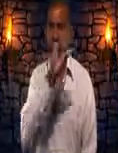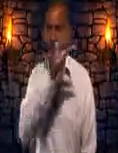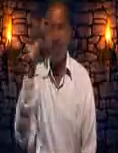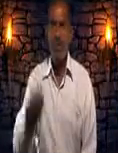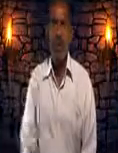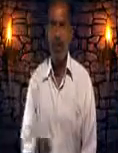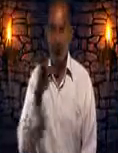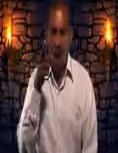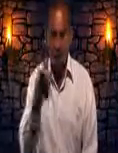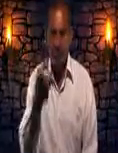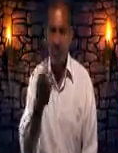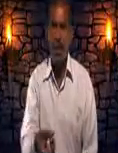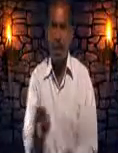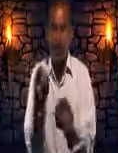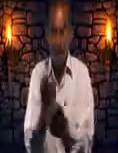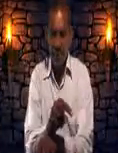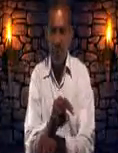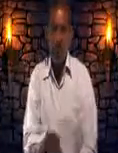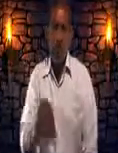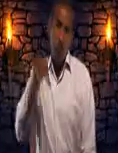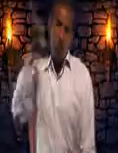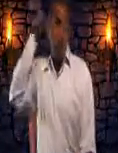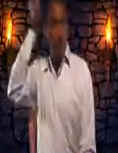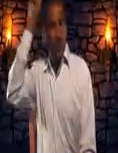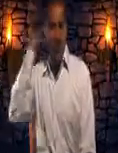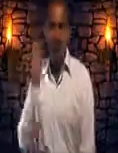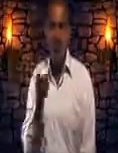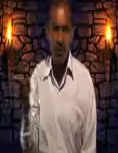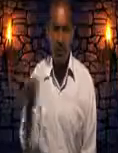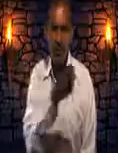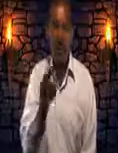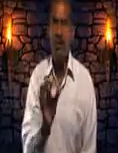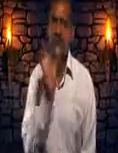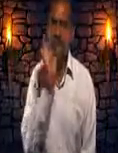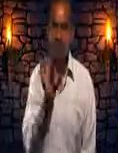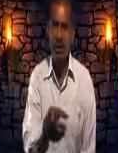வசனம் 27. அவன் பிரதியுத்தரமாக, முன்னவே உங்களுக்கு சொன்னேன்,